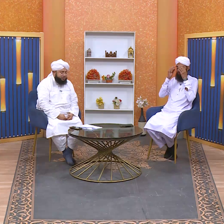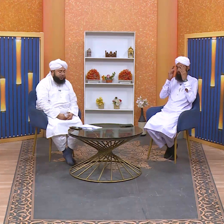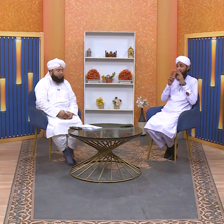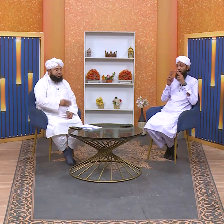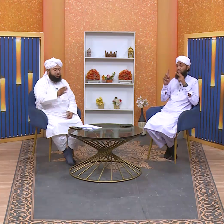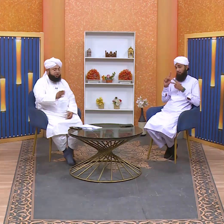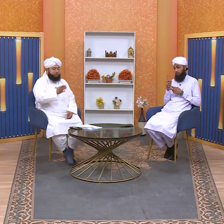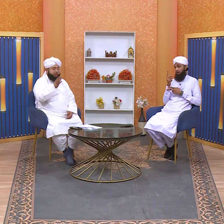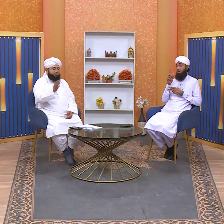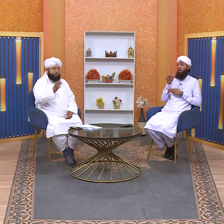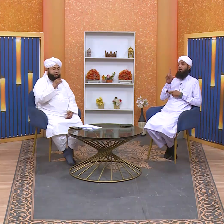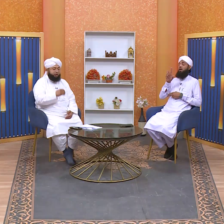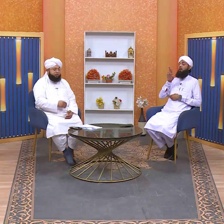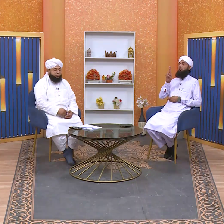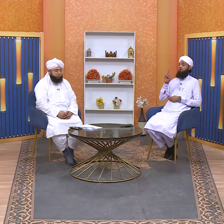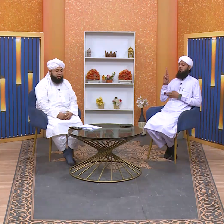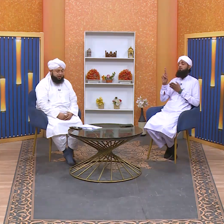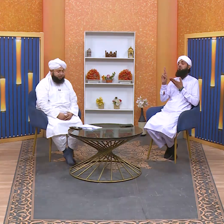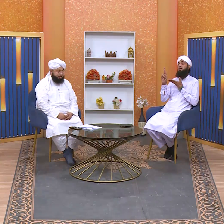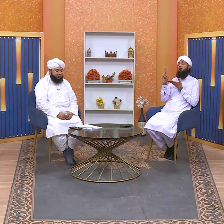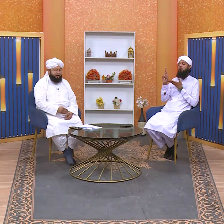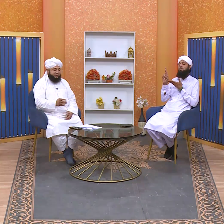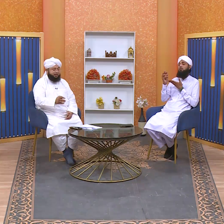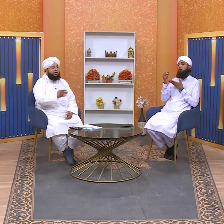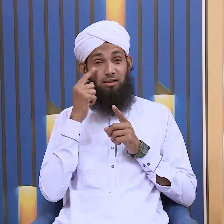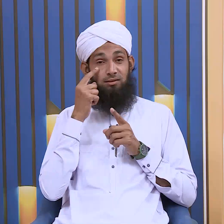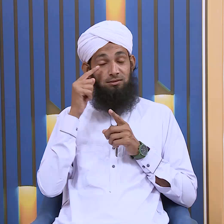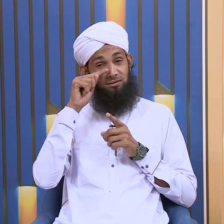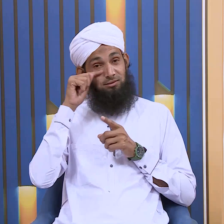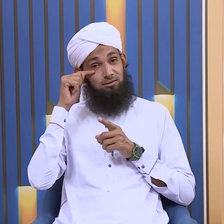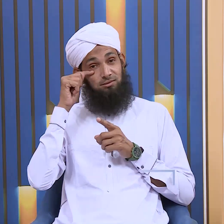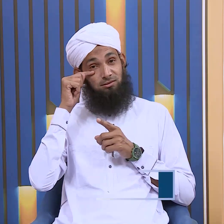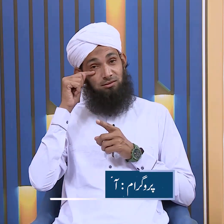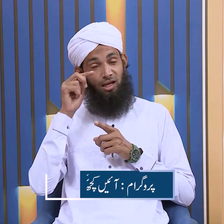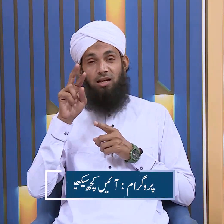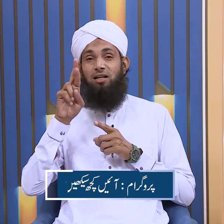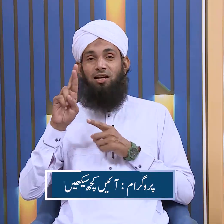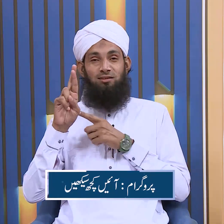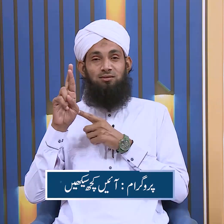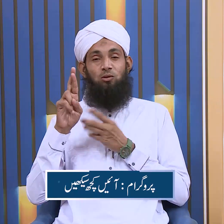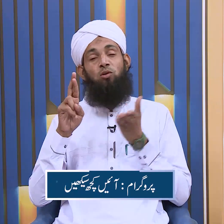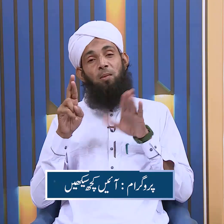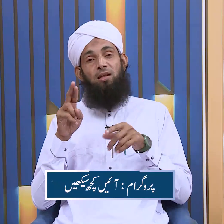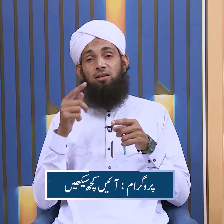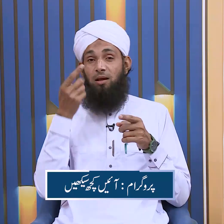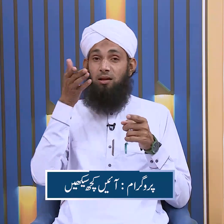وسلم سیدھی جانب سے شروع کیا کرتے تھے. لہٰذا پہلے سیدھی آنکھ میں سرما لگائیں پھر بائیں آنکھ میں